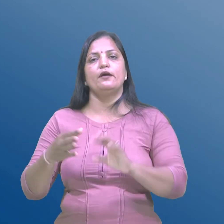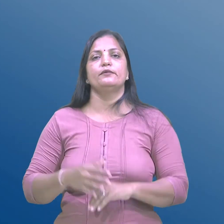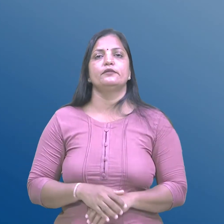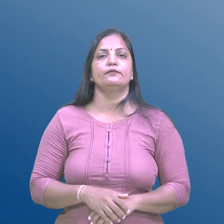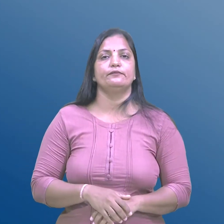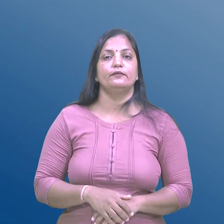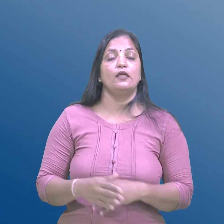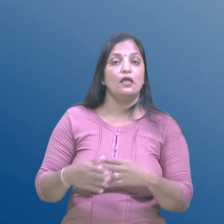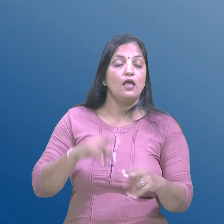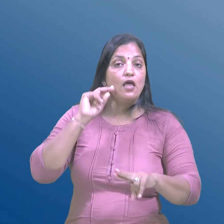અને જો એમ નહીં થાય